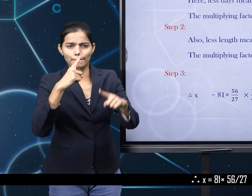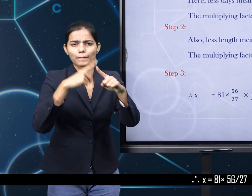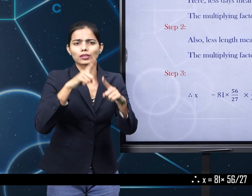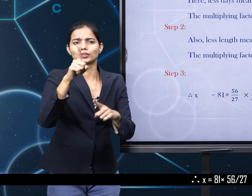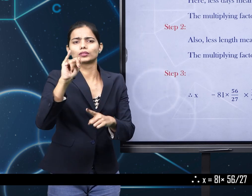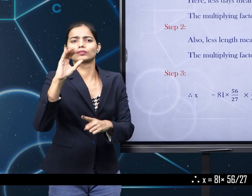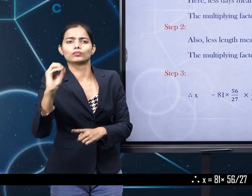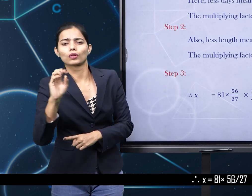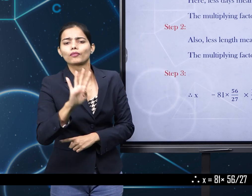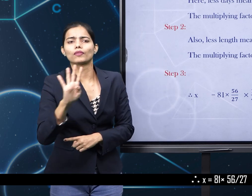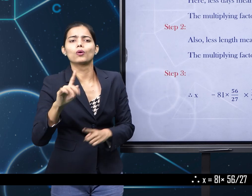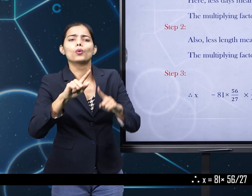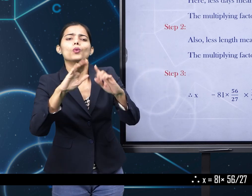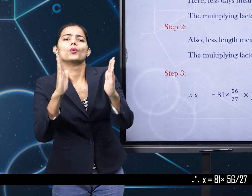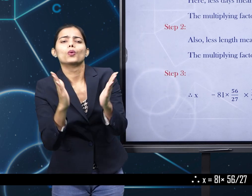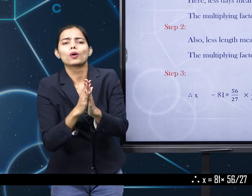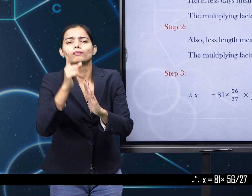भागिले 448.